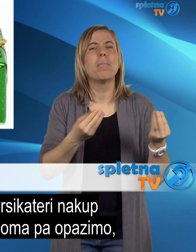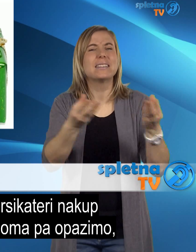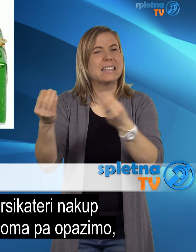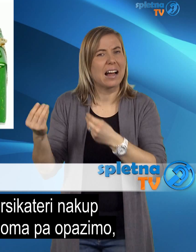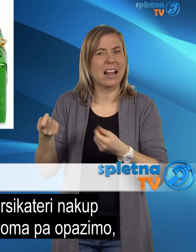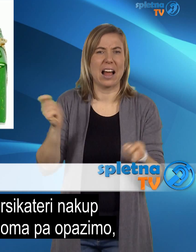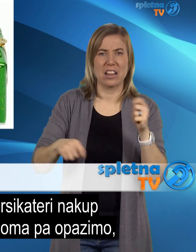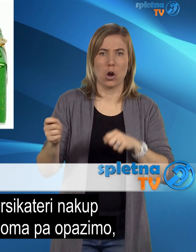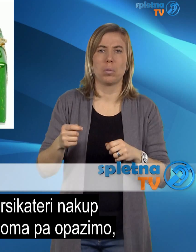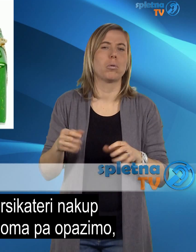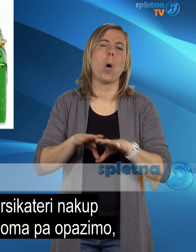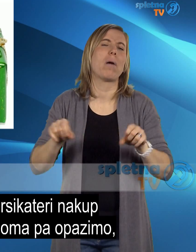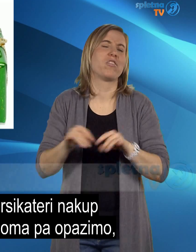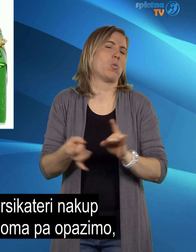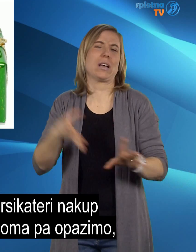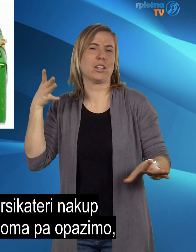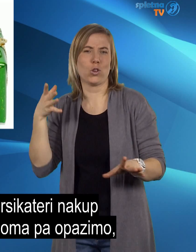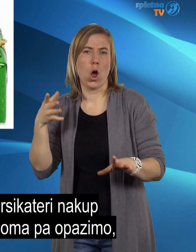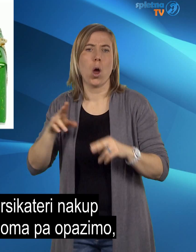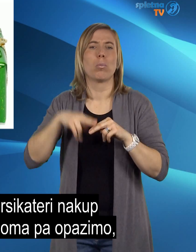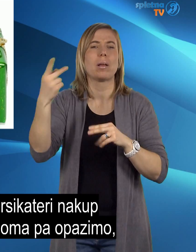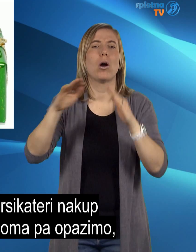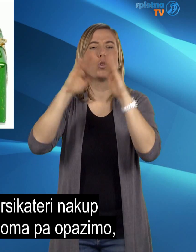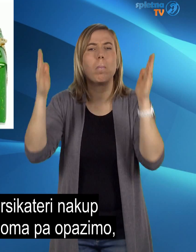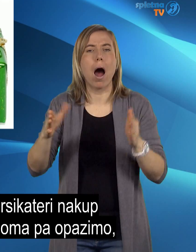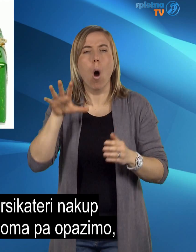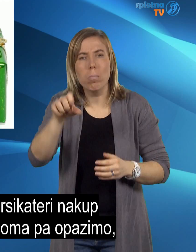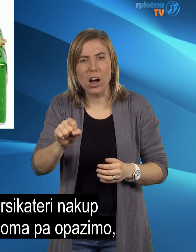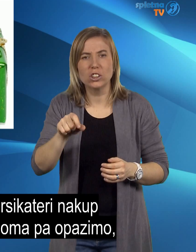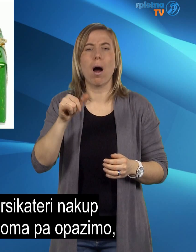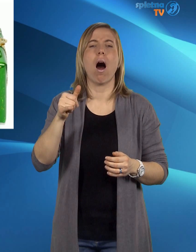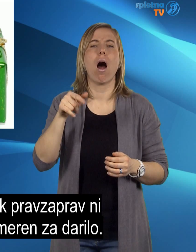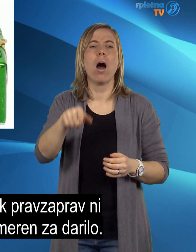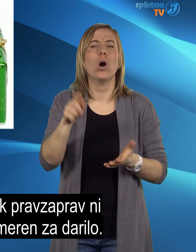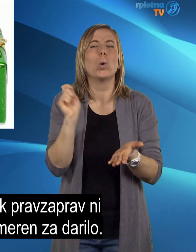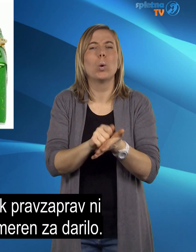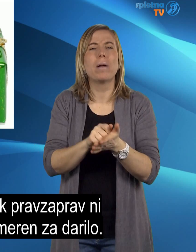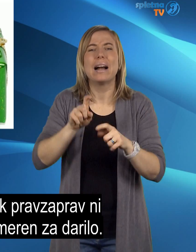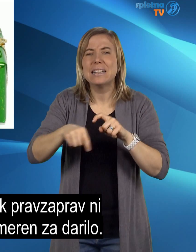opazimo, da nam kupljeni izdelek pravzaprav ni všeč oziroma da ni primeren za darilo.